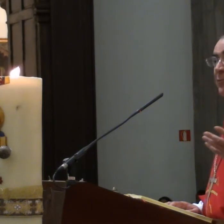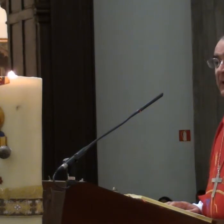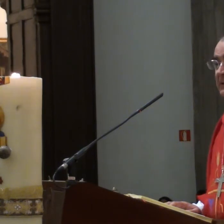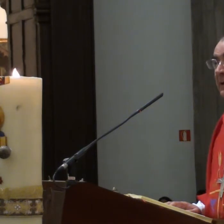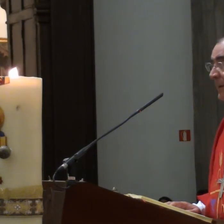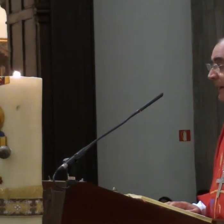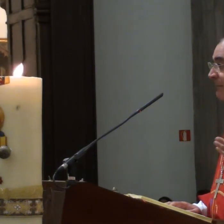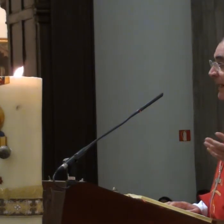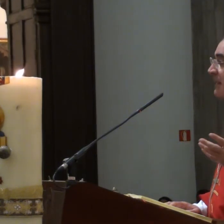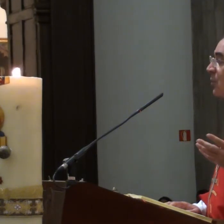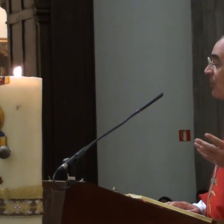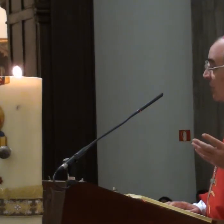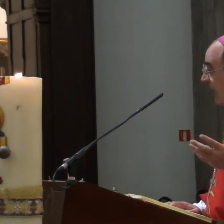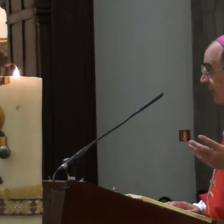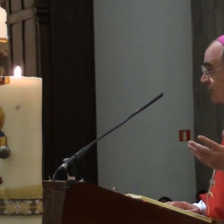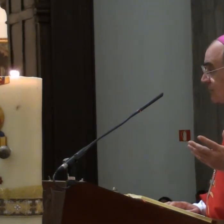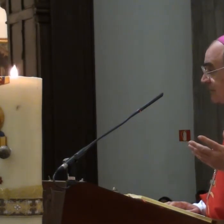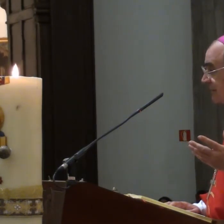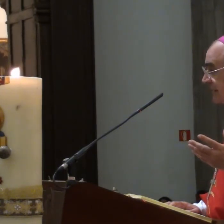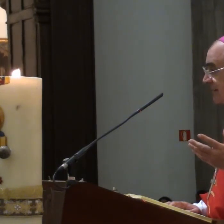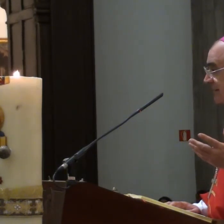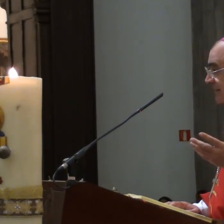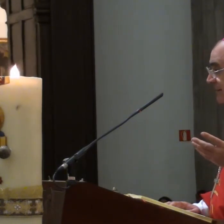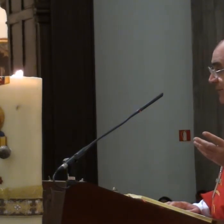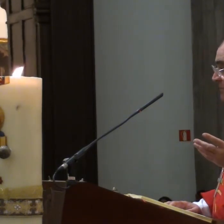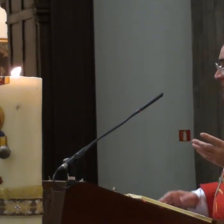también puede servir para involucrarnos